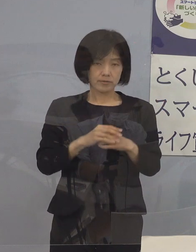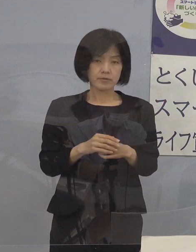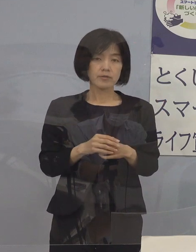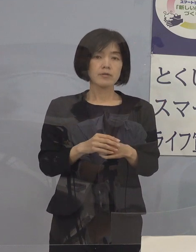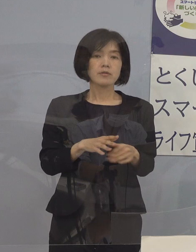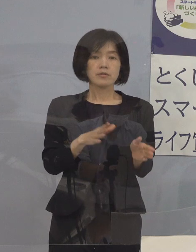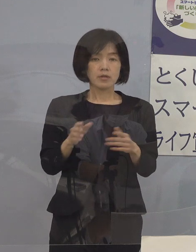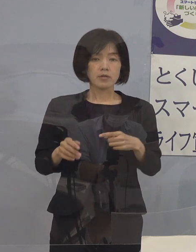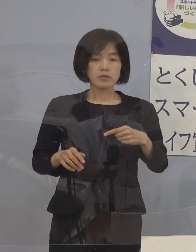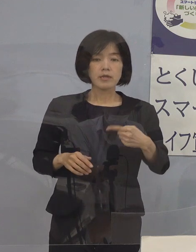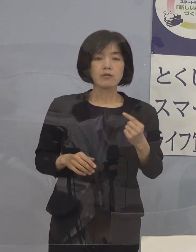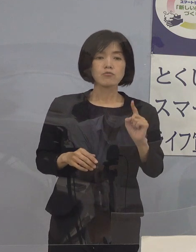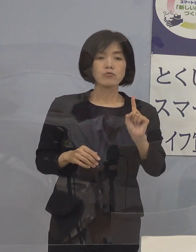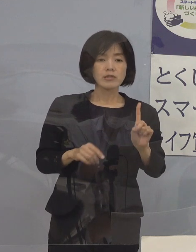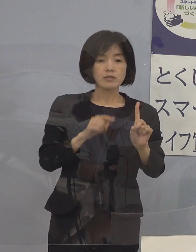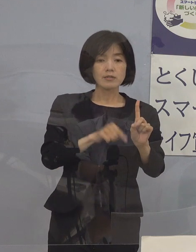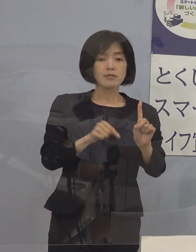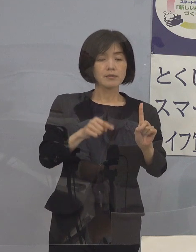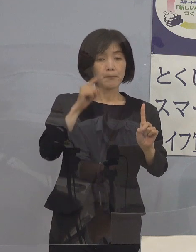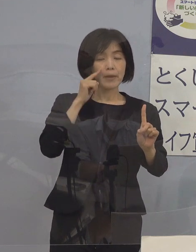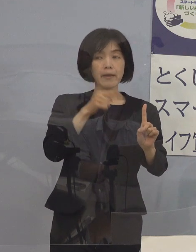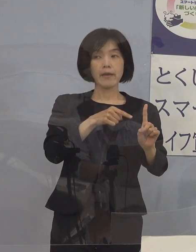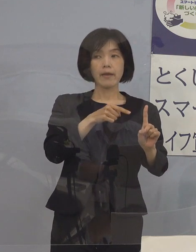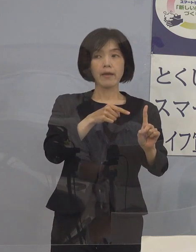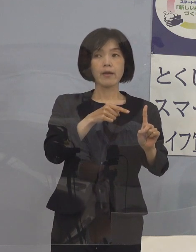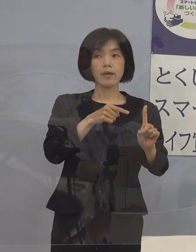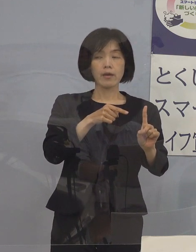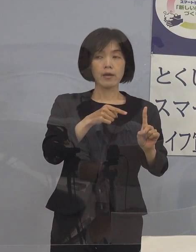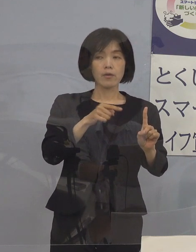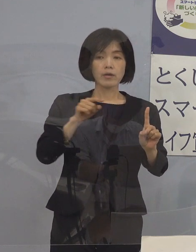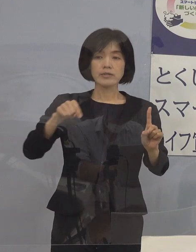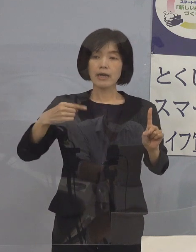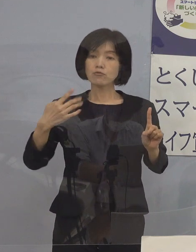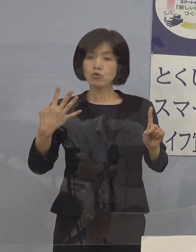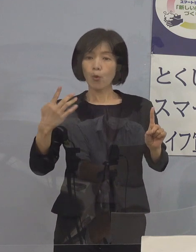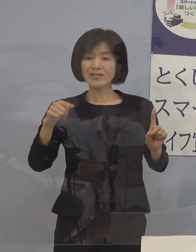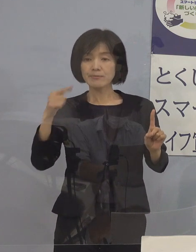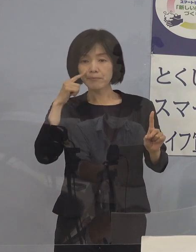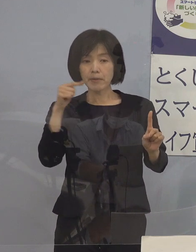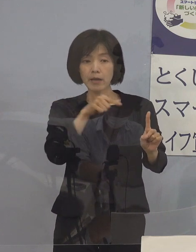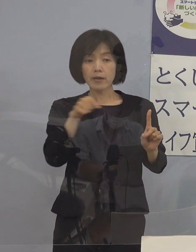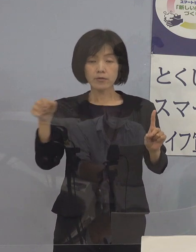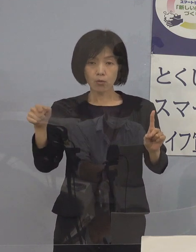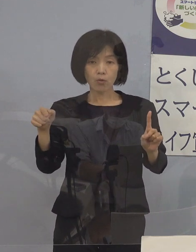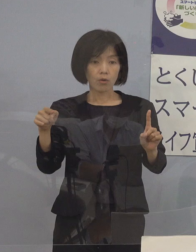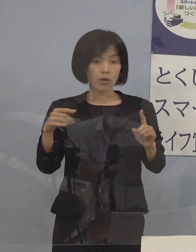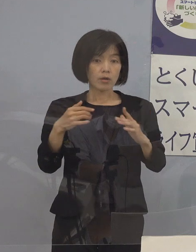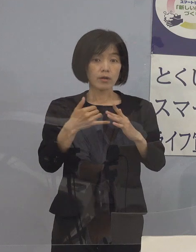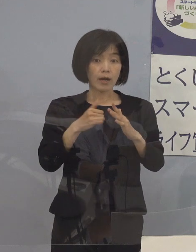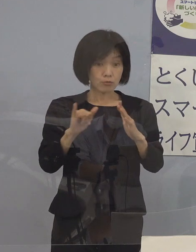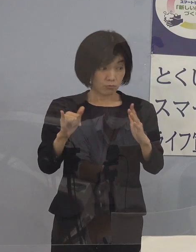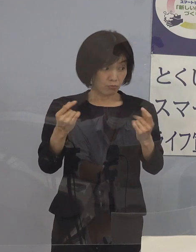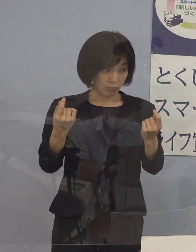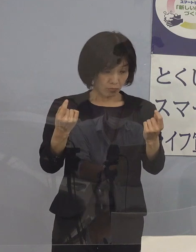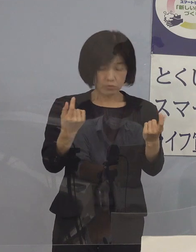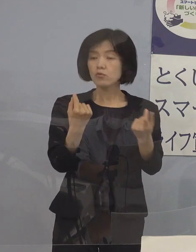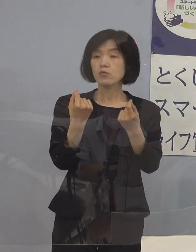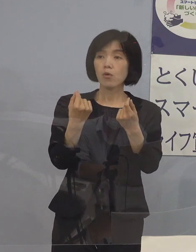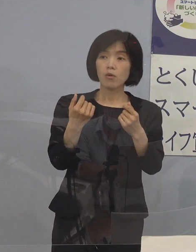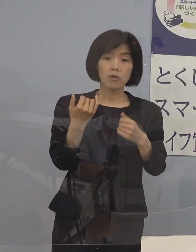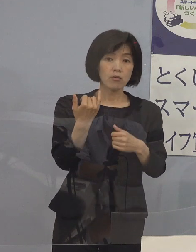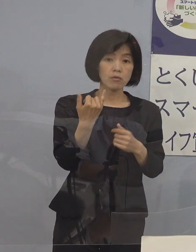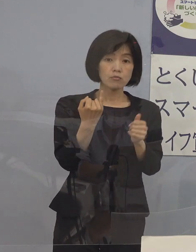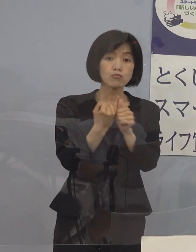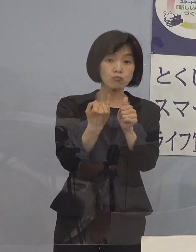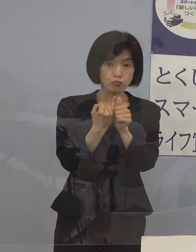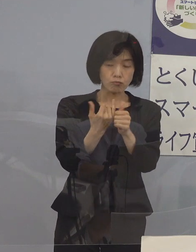次、101例目の方が、104例目の方と、これご家族、 そういうことです。 ご夫